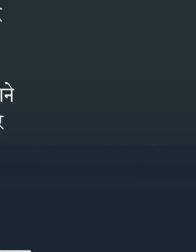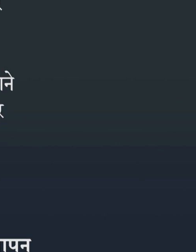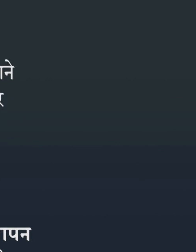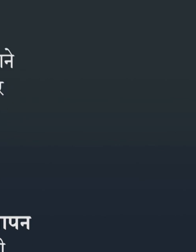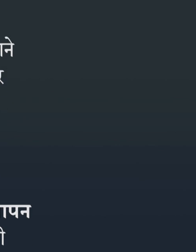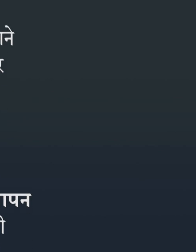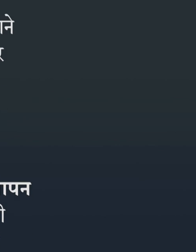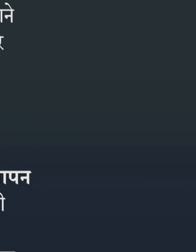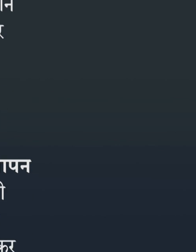अ